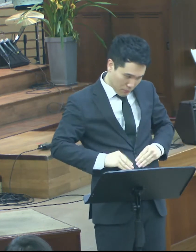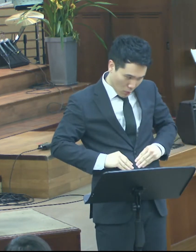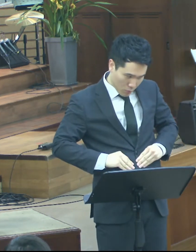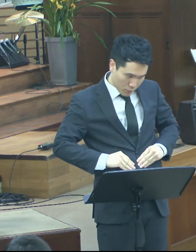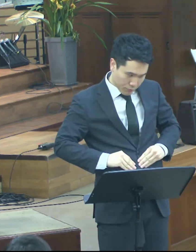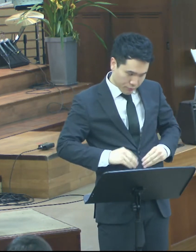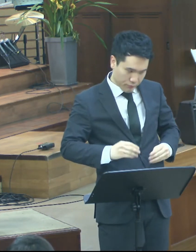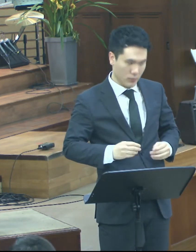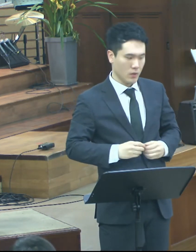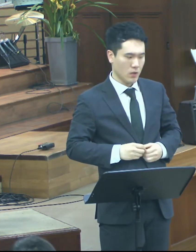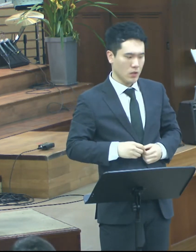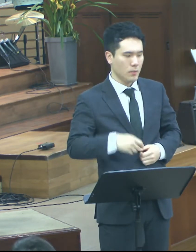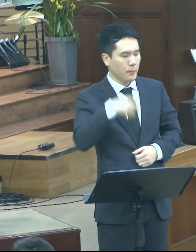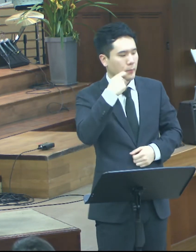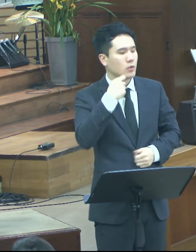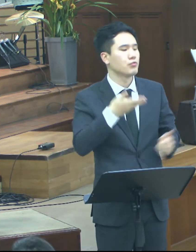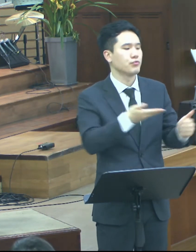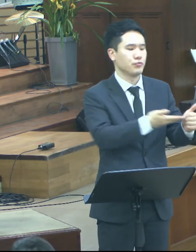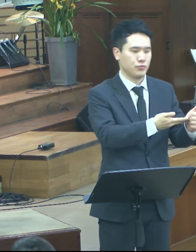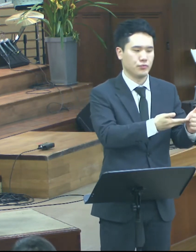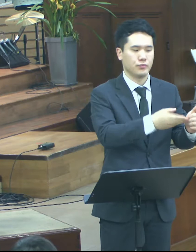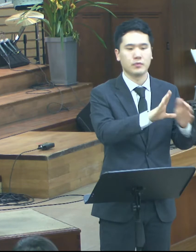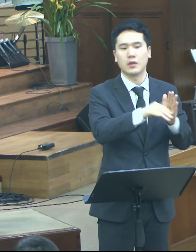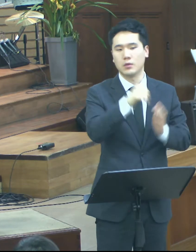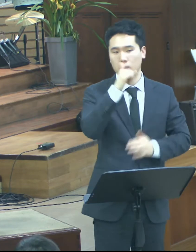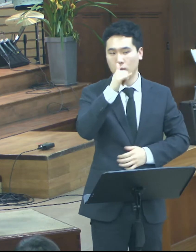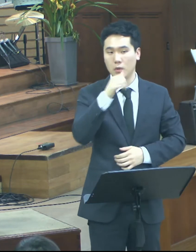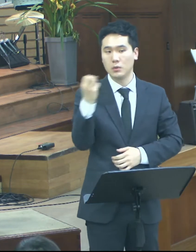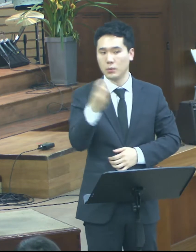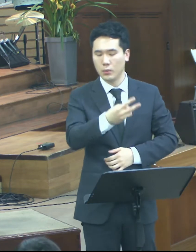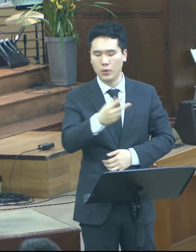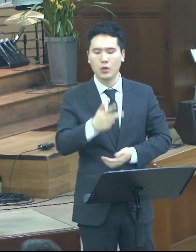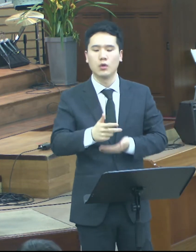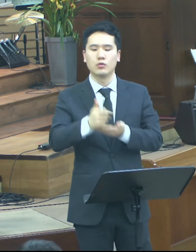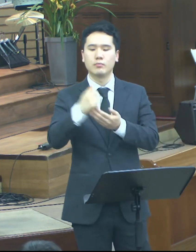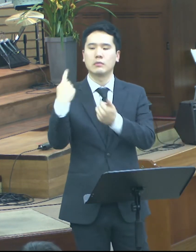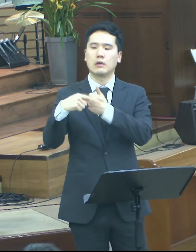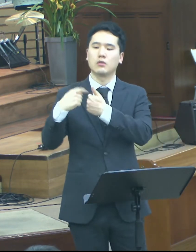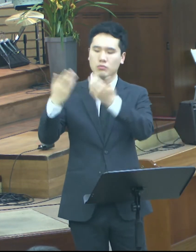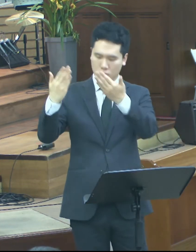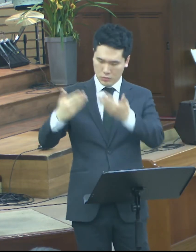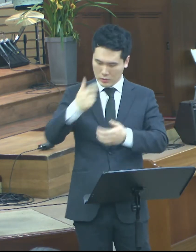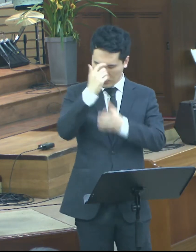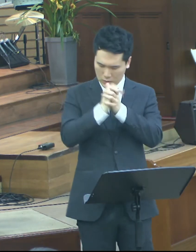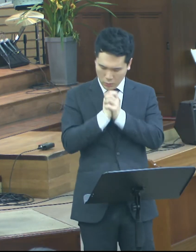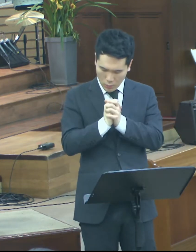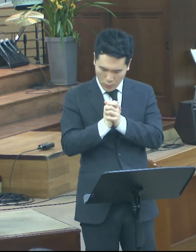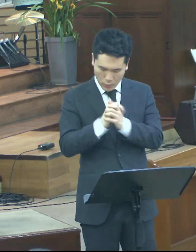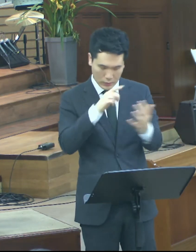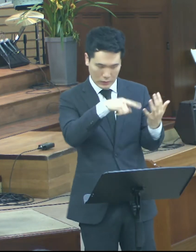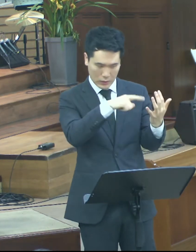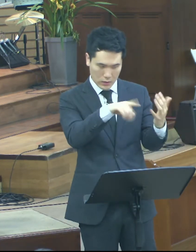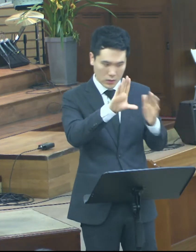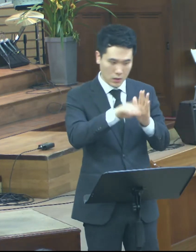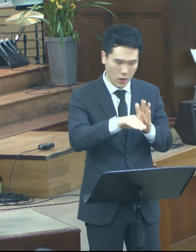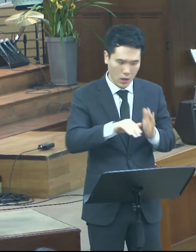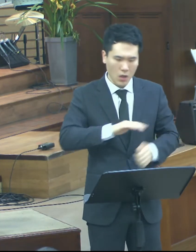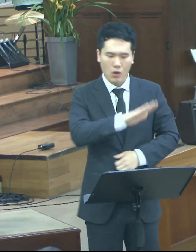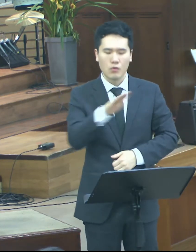있고, 또 주기도문을 가르치실 때 오늘날 우리에게 일용할 양식을 주옵시오 라고 기도하라고